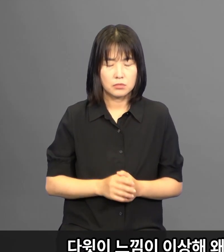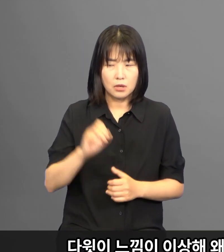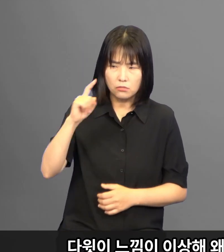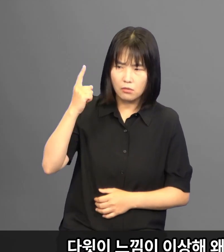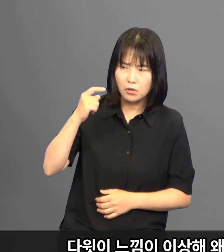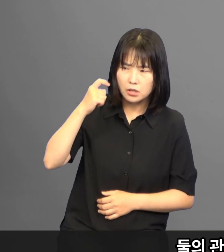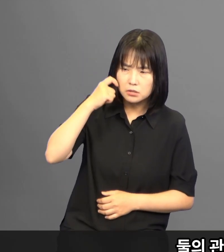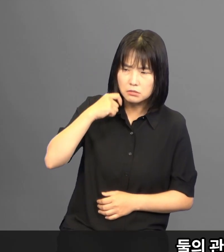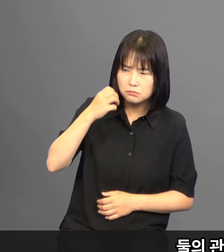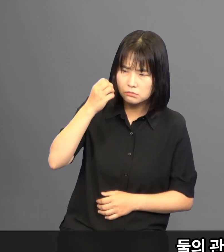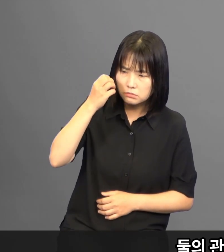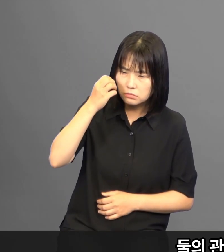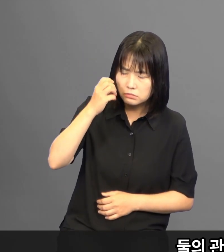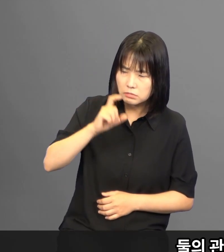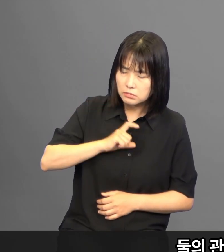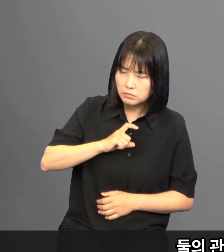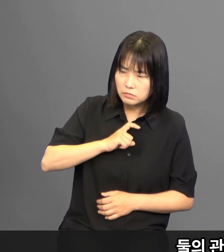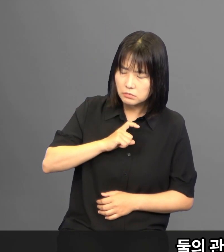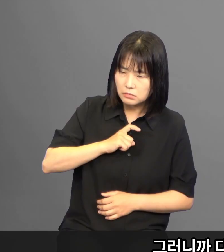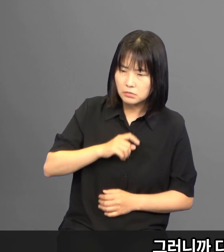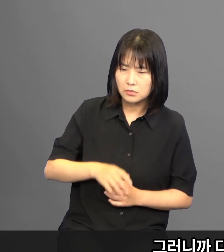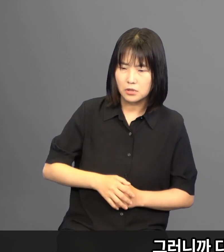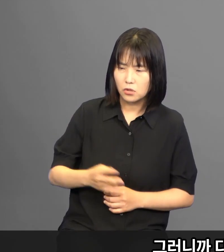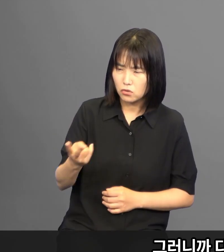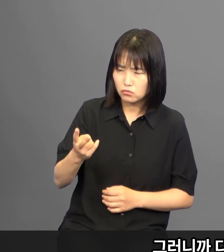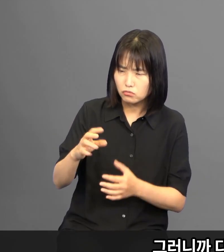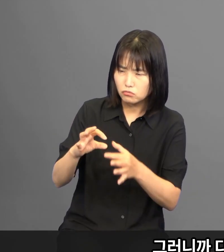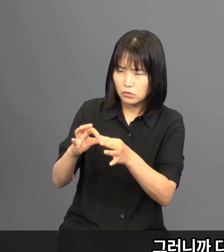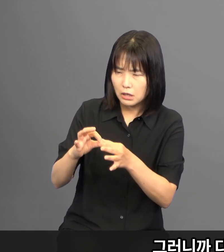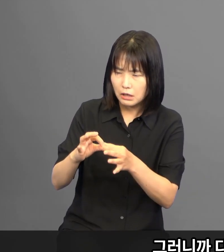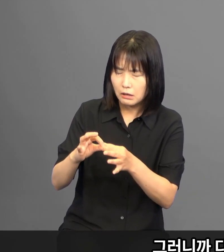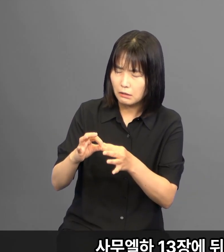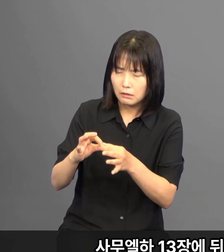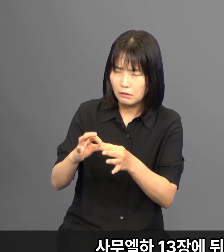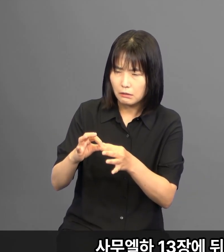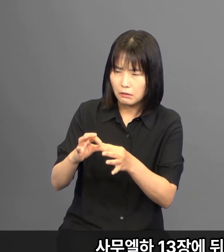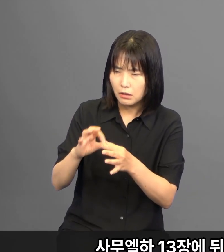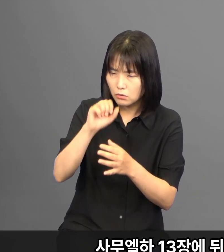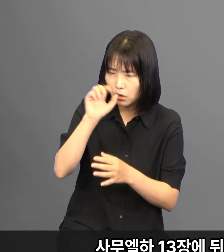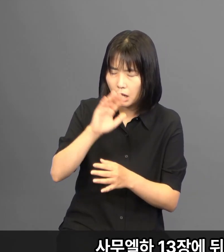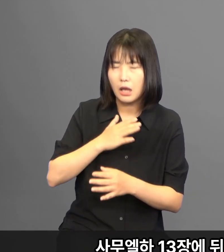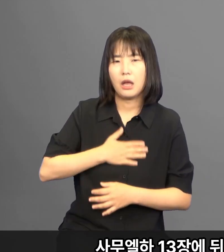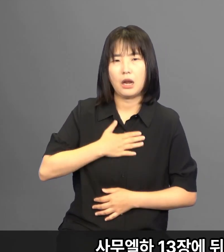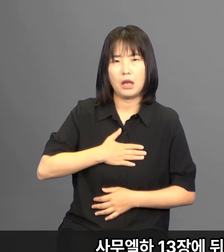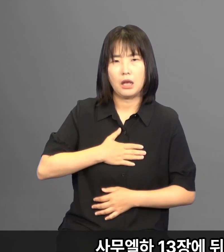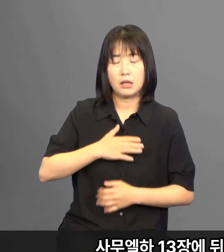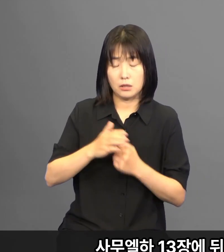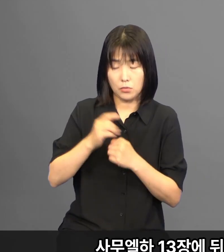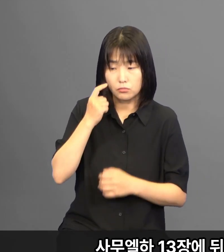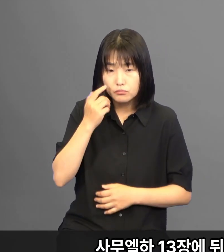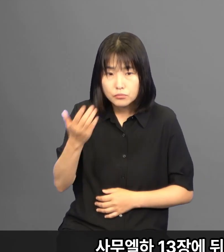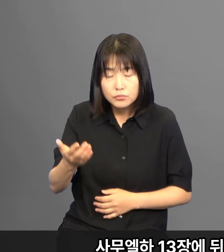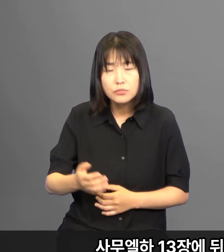암논을 찾으려 하지? 둘의 관계를 알잖아요. 그러니까 다윗이 묻는 거예요. 사무엘하 13장에